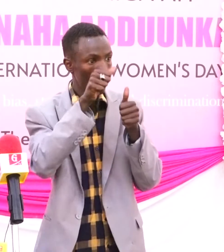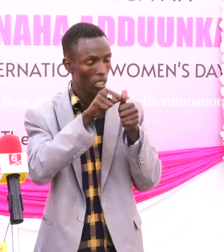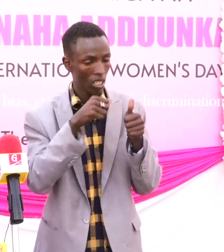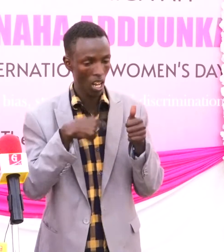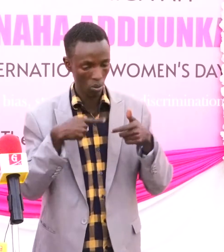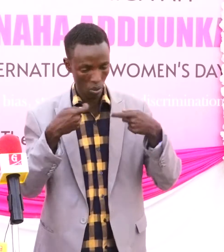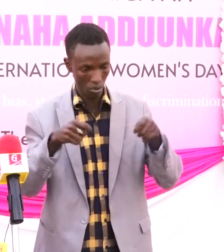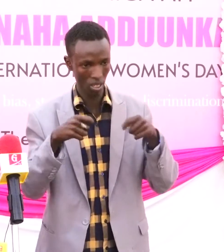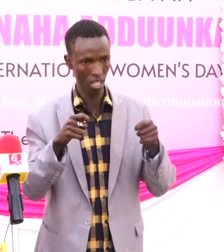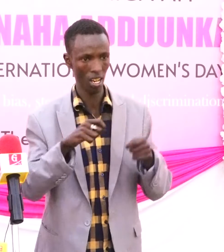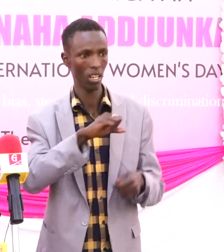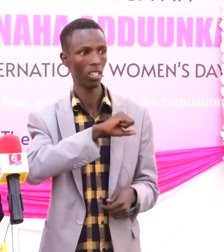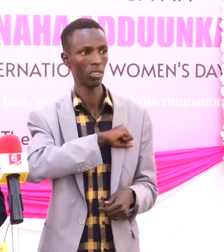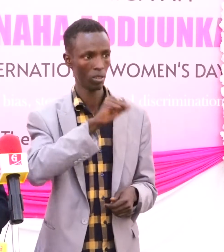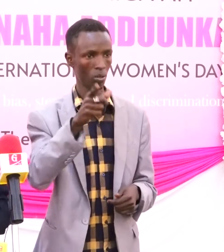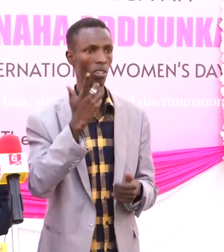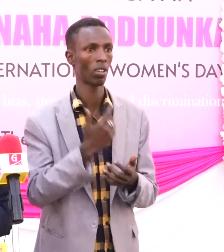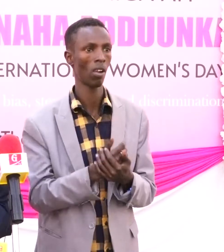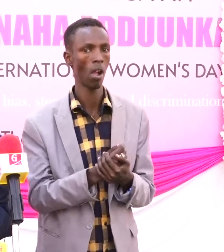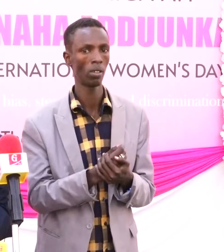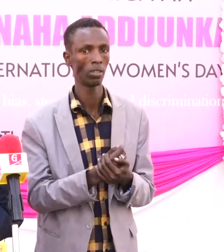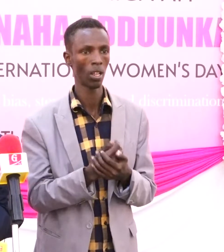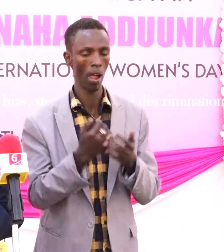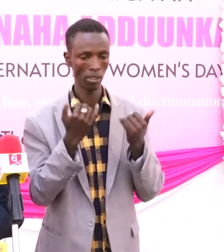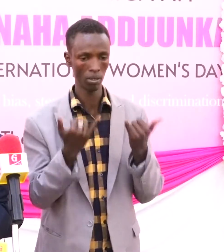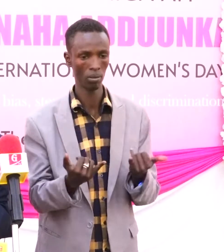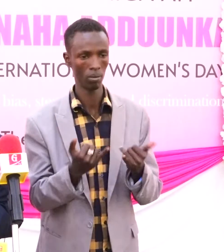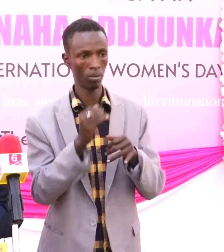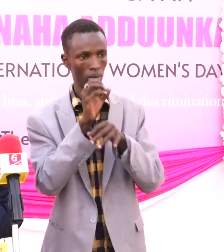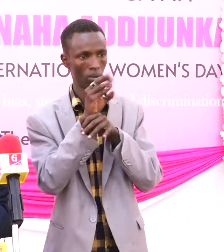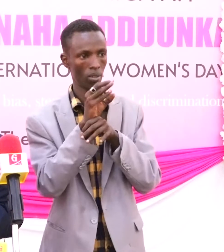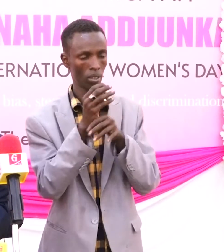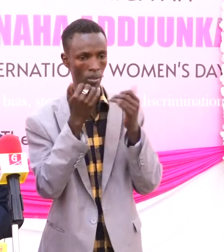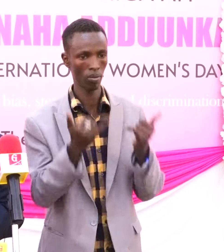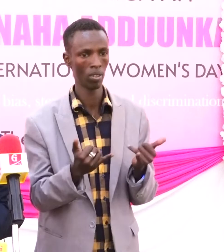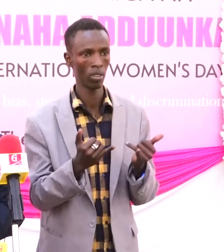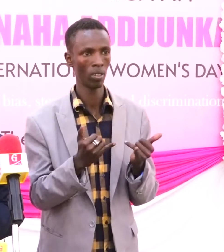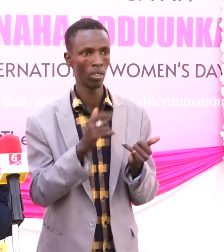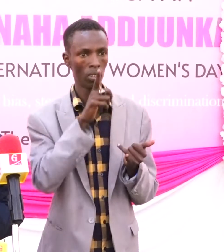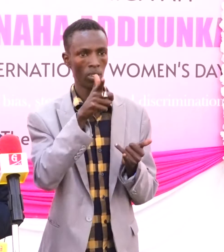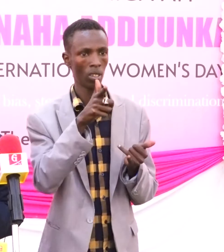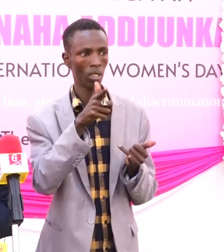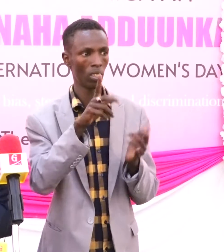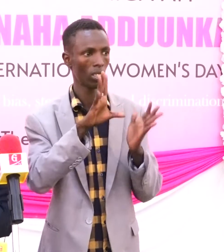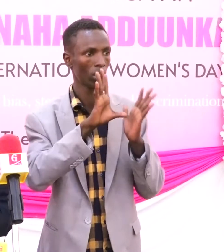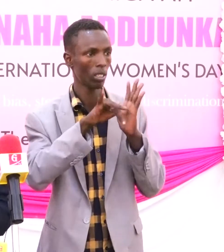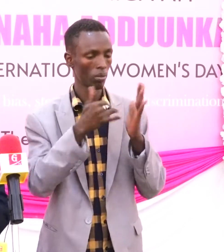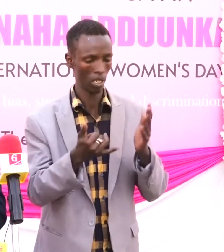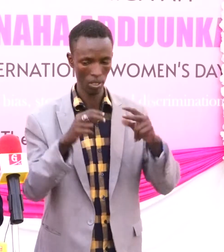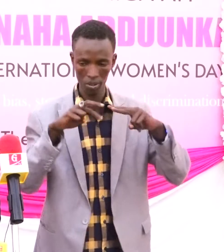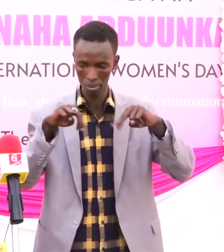الرنتي وسارة عافمات هو حكلاه والدواء ما تهلك نديك شيء جيا وحن لسمي يصير في لجوء